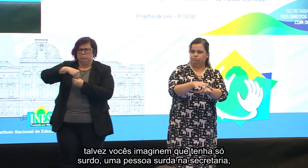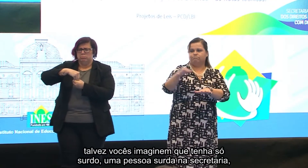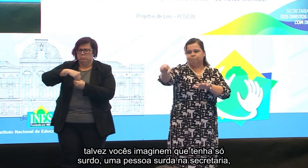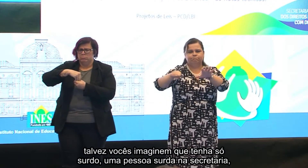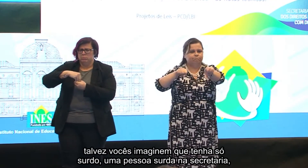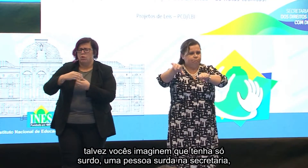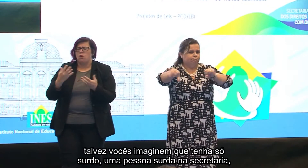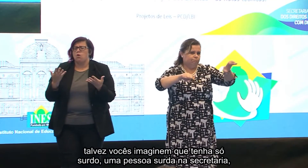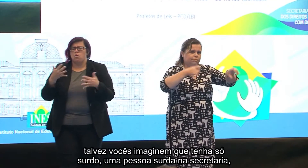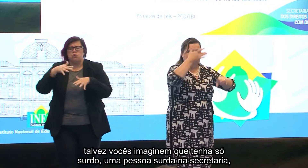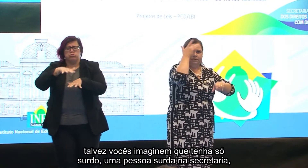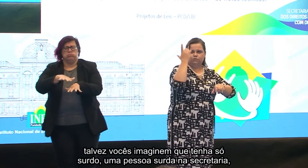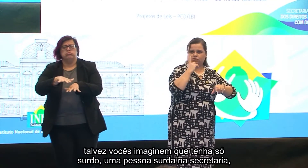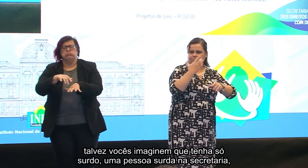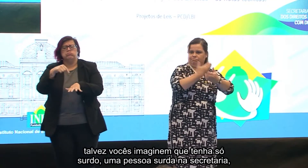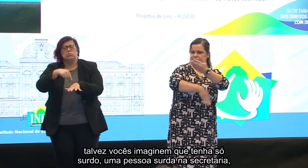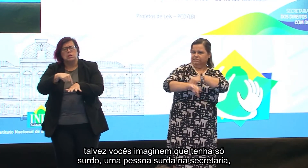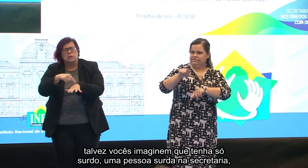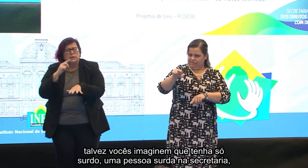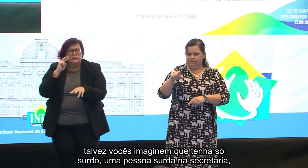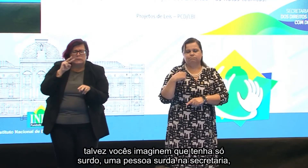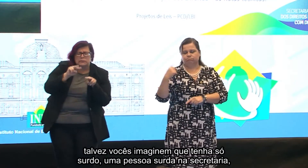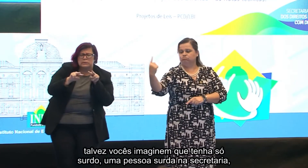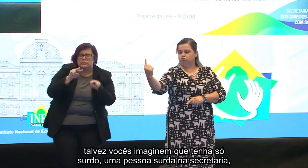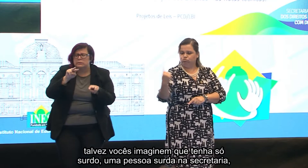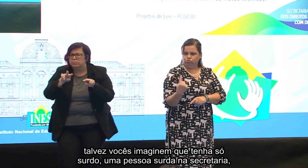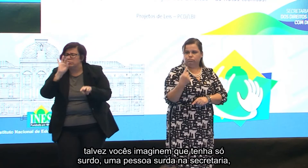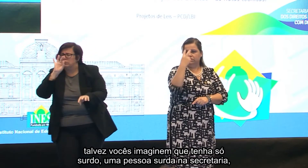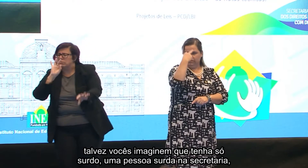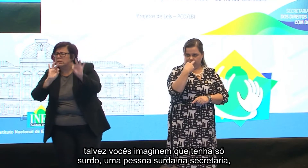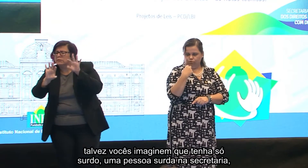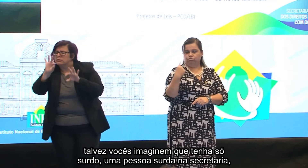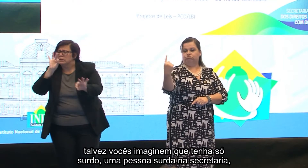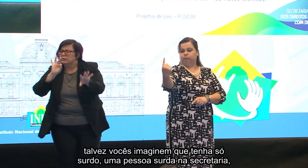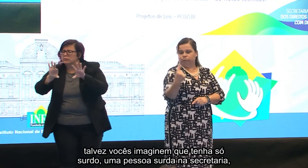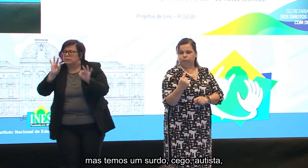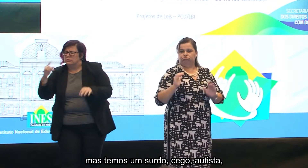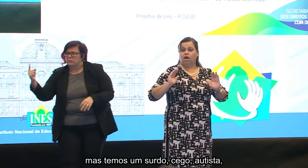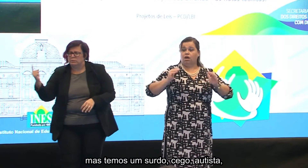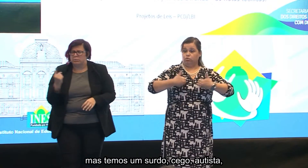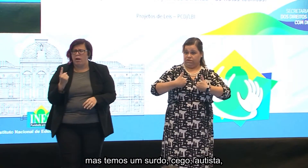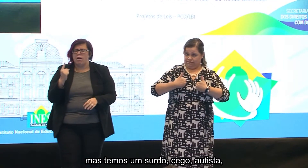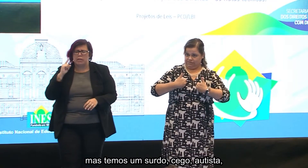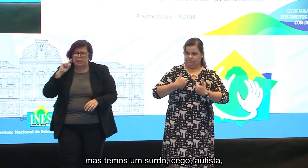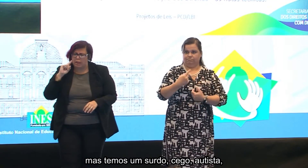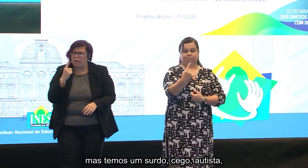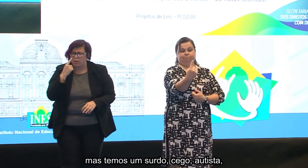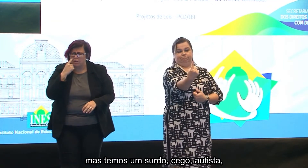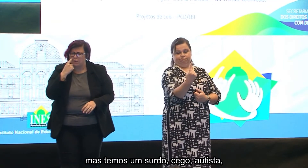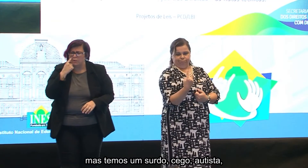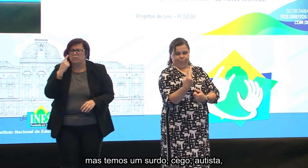vocês imaginem que tenha só surdo, uma pessoa surda que está ali na secretaria, mas temos um surdo,